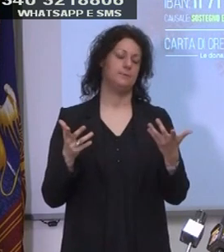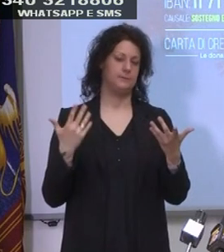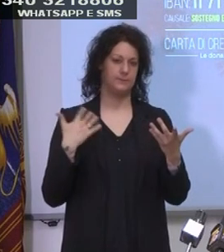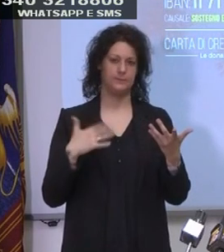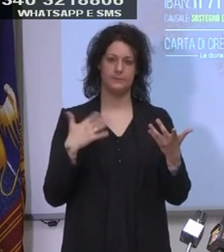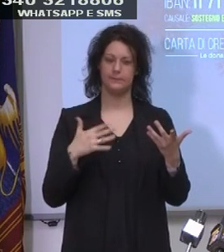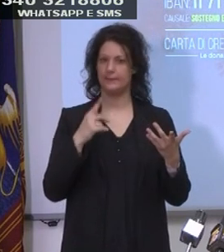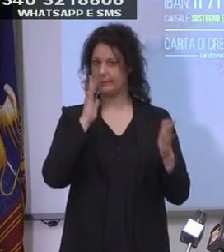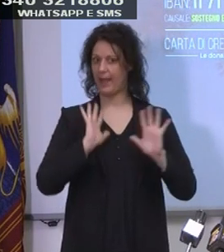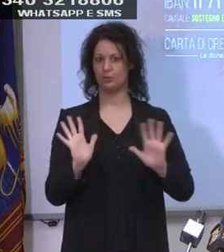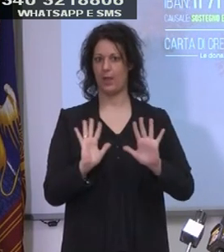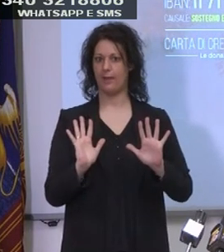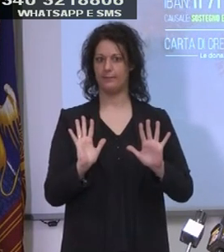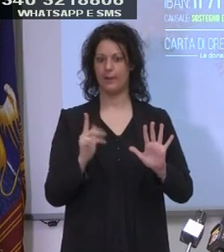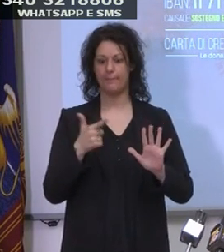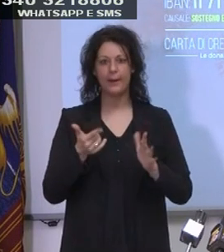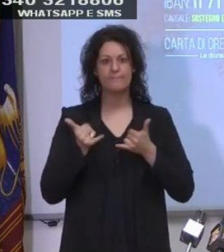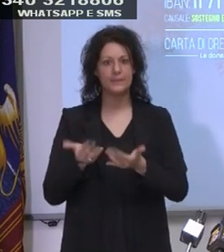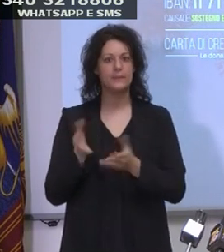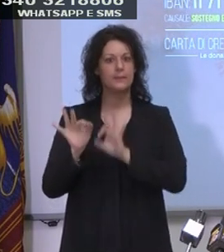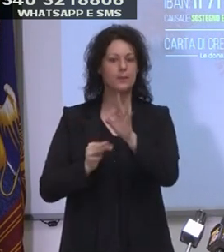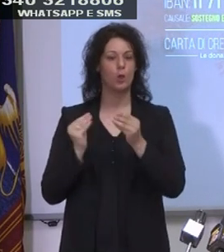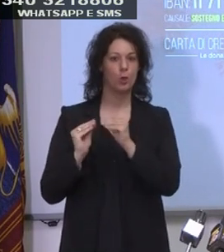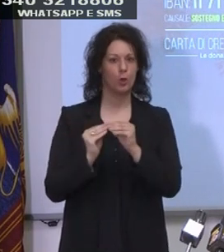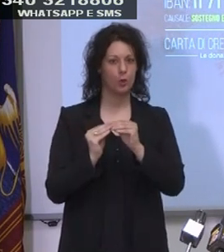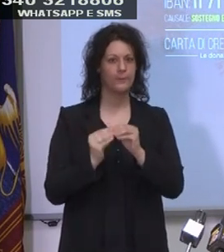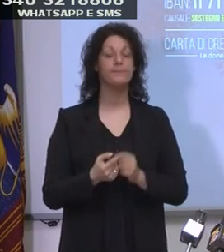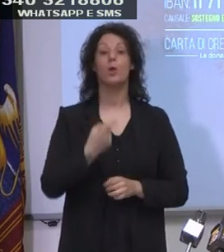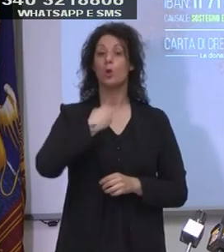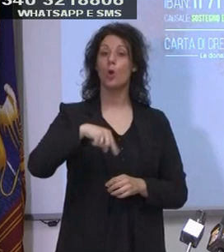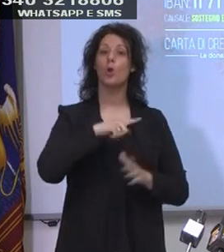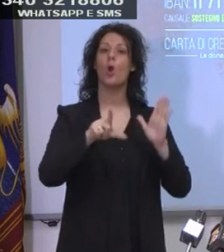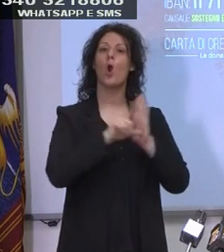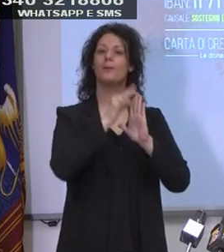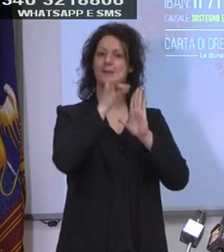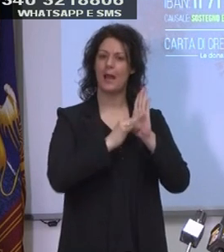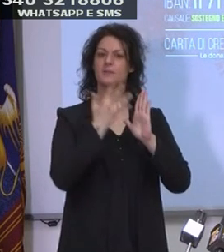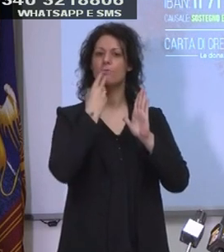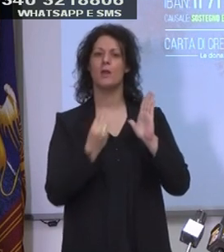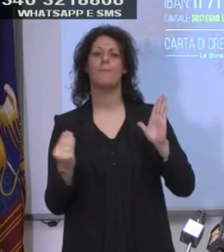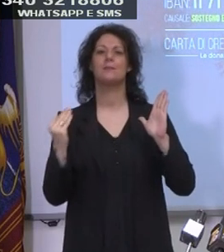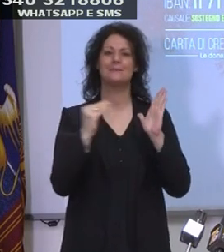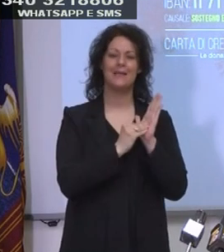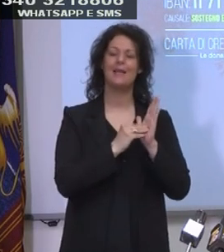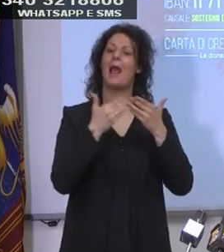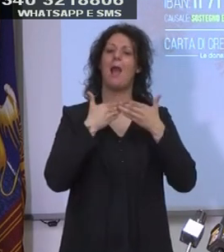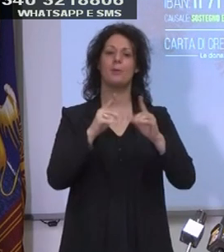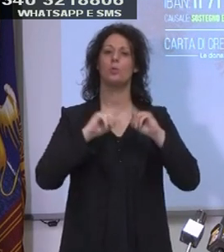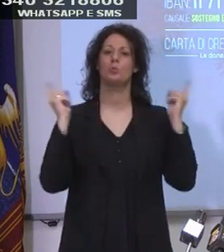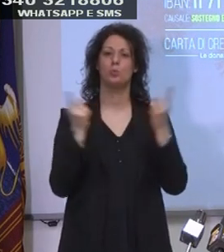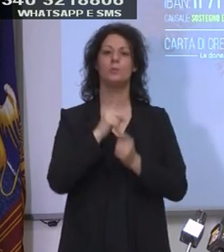dei minori. La cosa è che vi anticipo che noi inseriremo nell'ordinanza l'apertura di tutto.